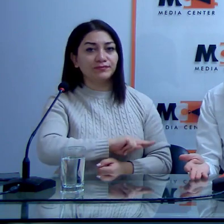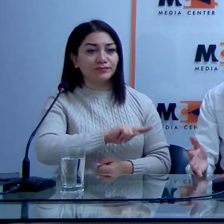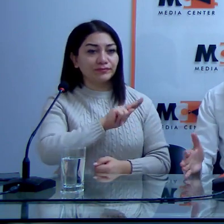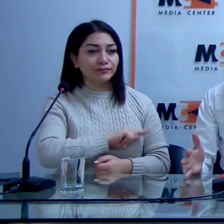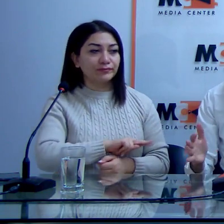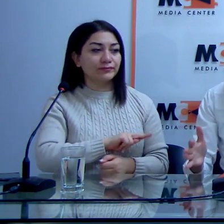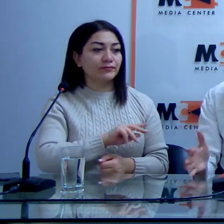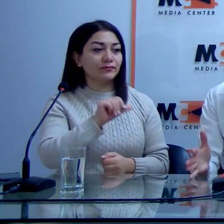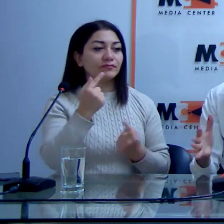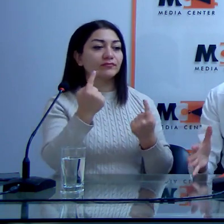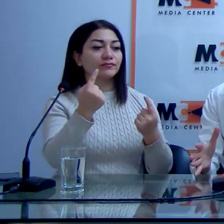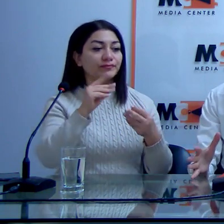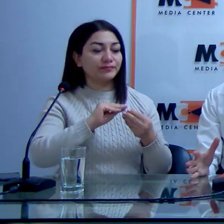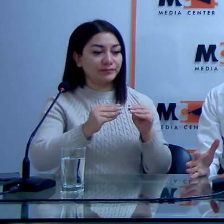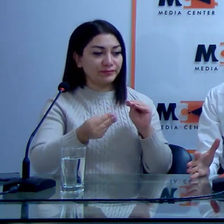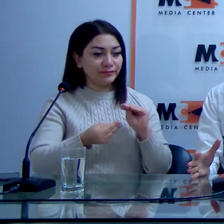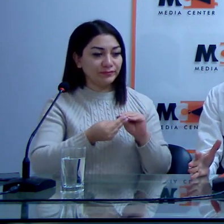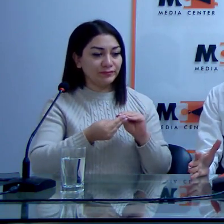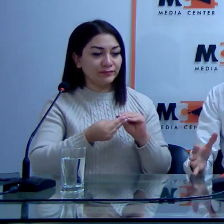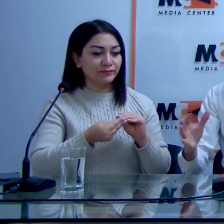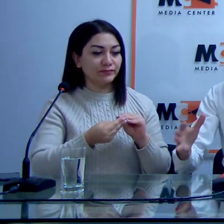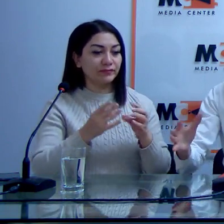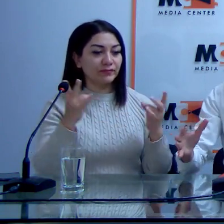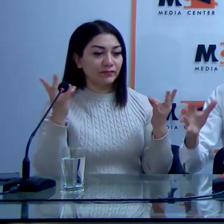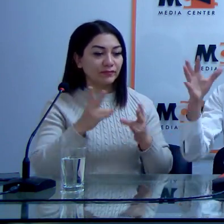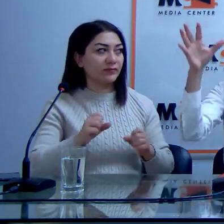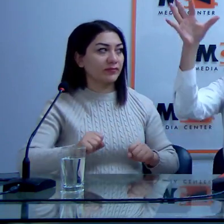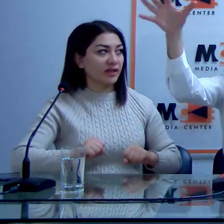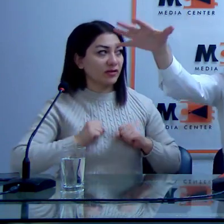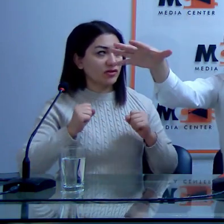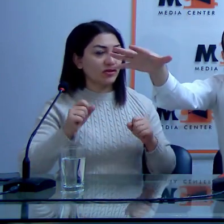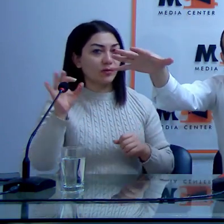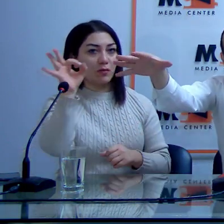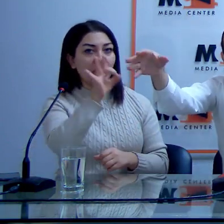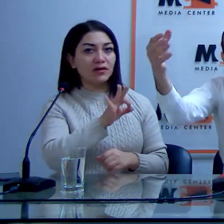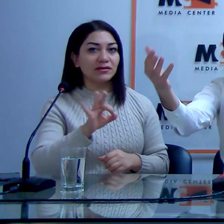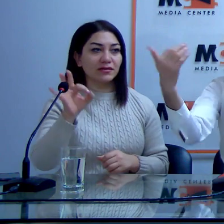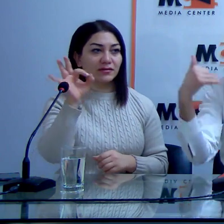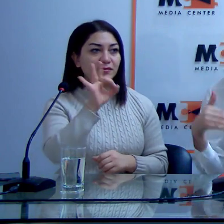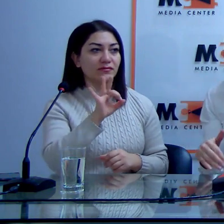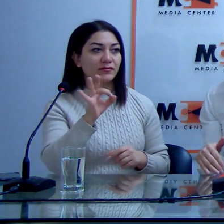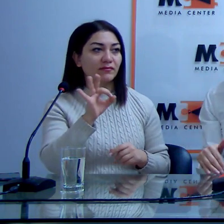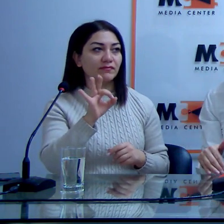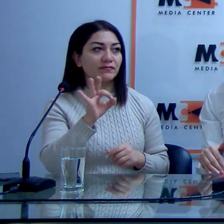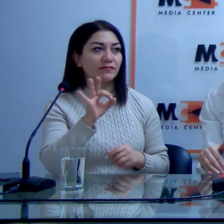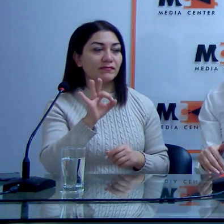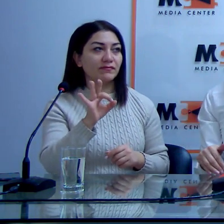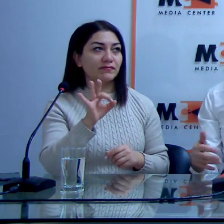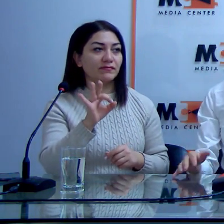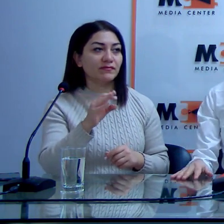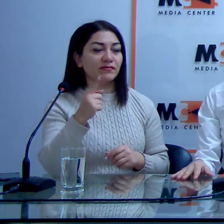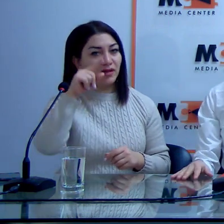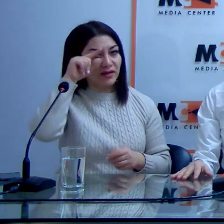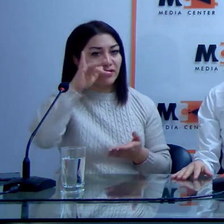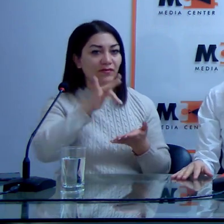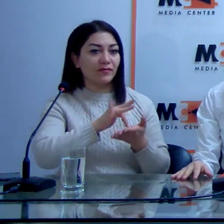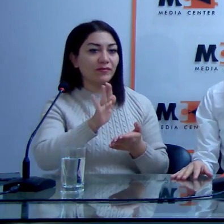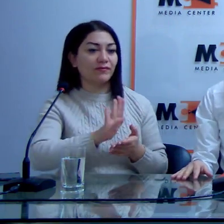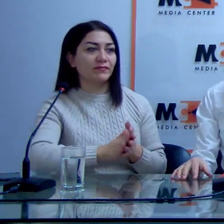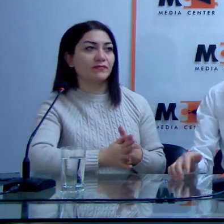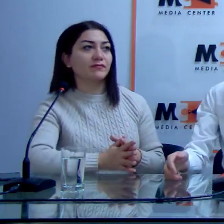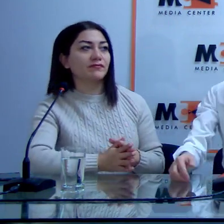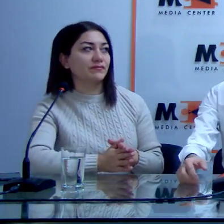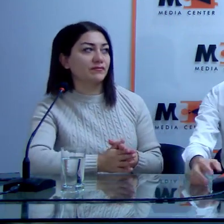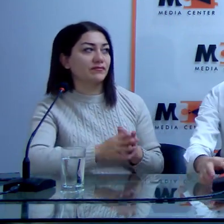հաբա ամենաբի հետին գնա պետք անհաճան բայց ֆու տեխերը բանում ու